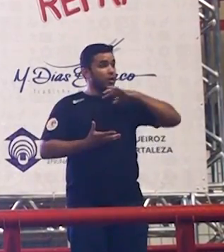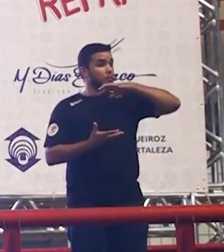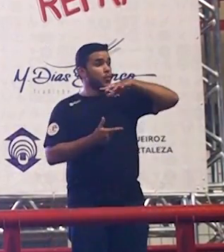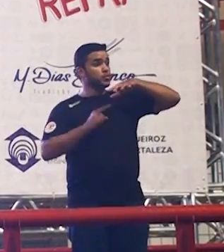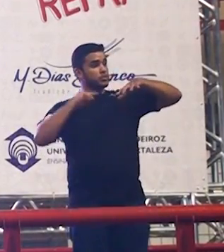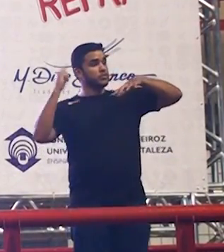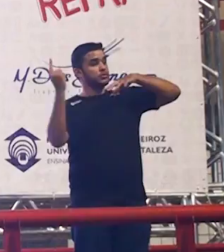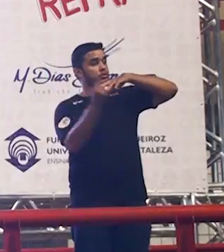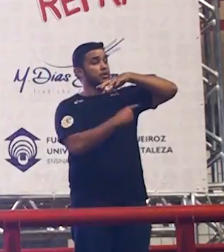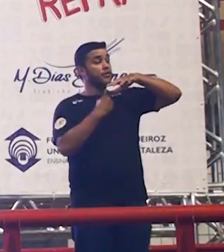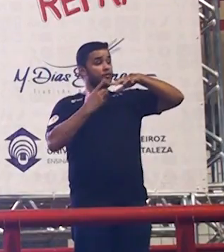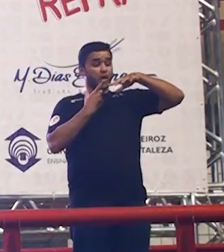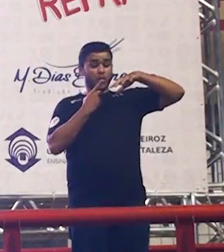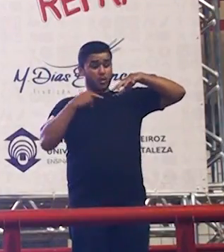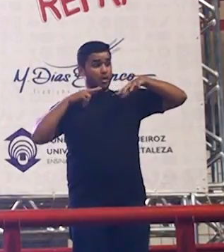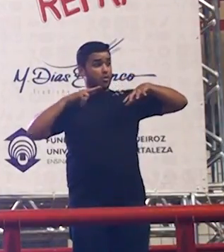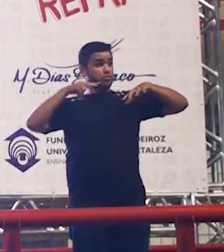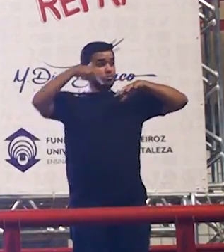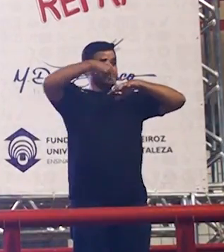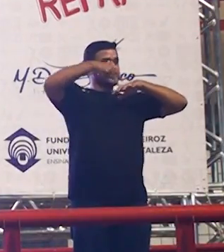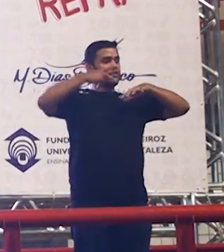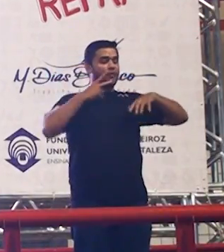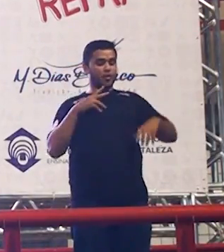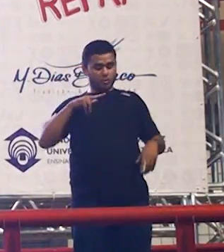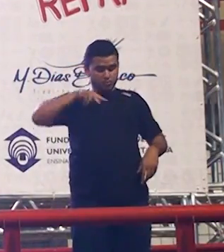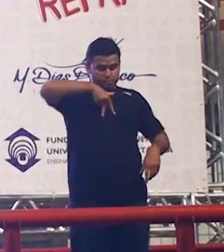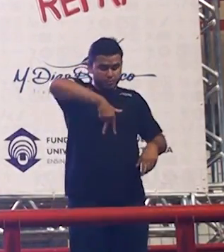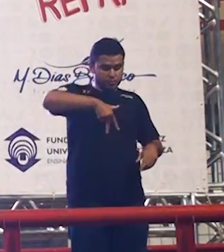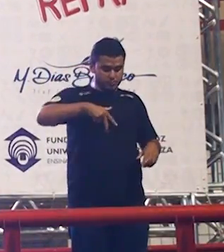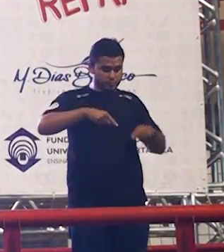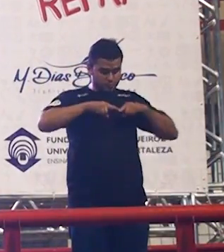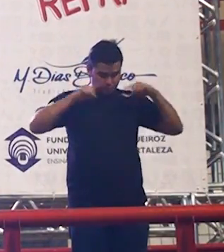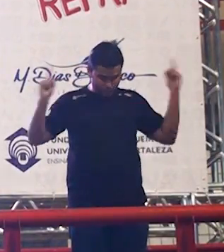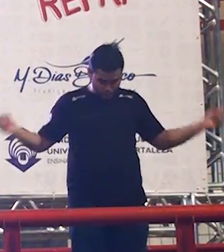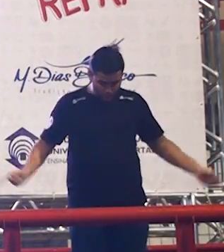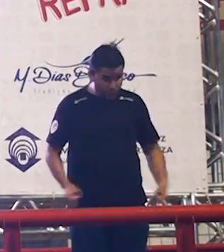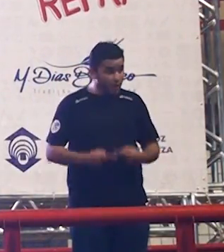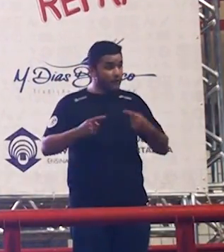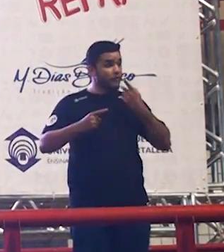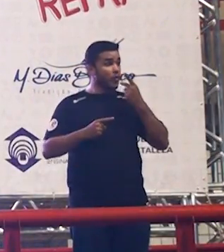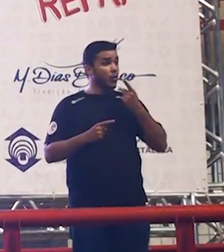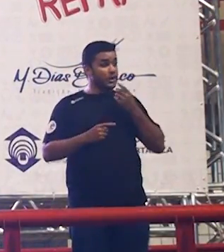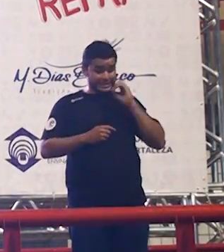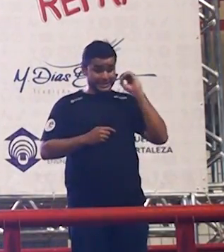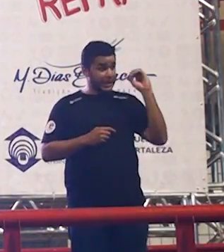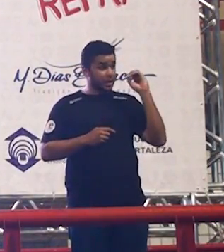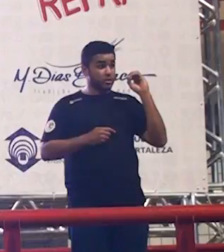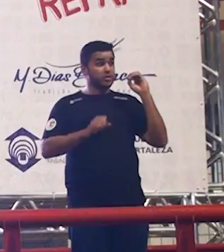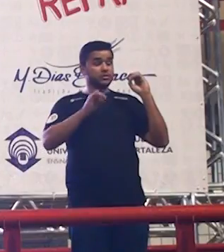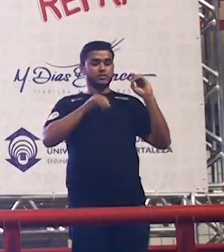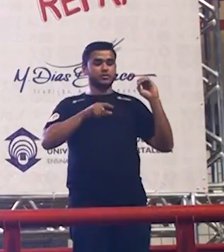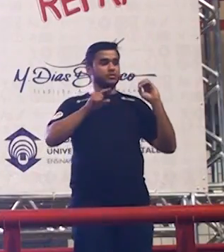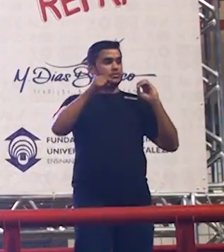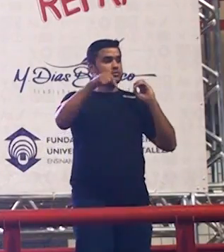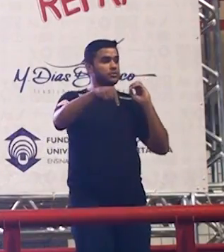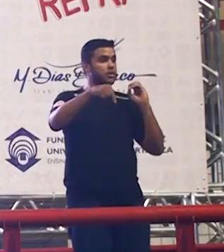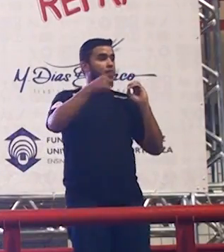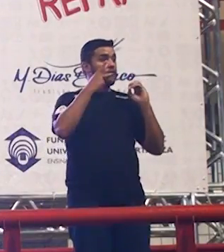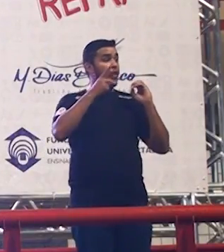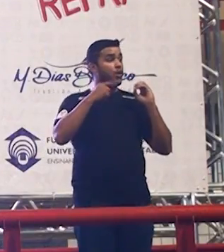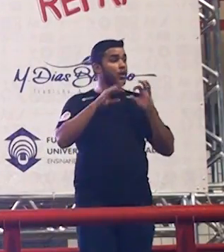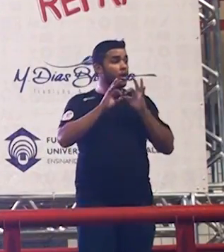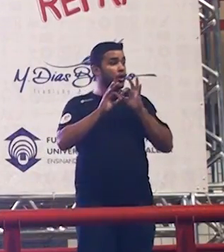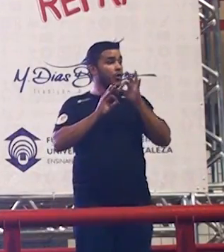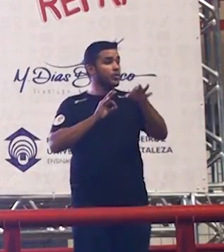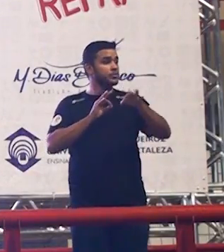raciocínio? Isso aqui é o Equador. Se eu estiver pisando no Equador, a distância é 0. Se eu estiver aqui, eu já vou ter uma distância